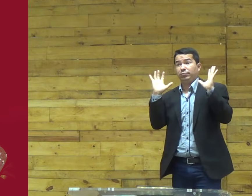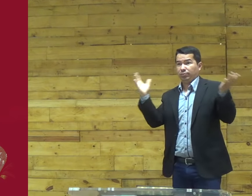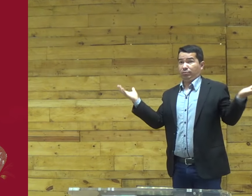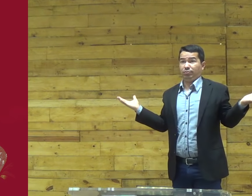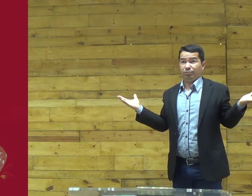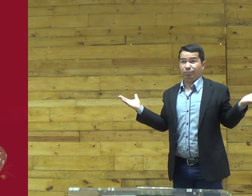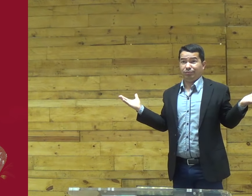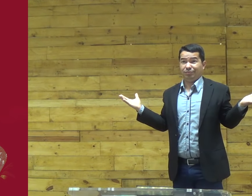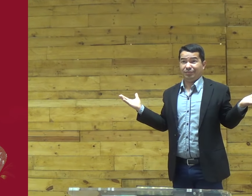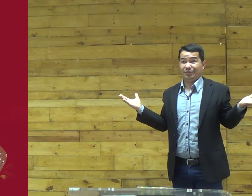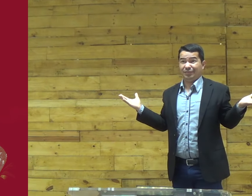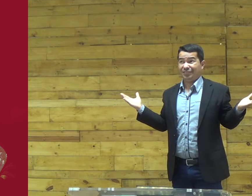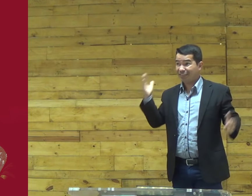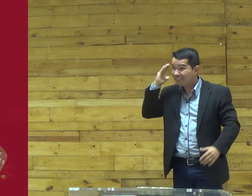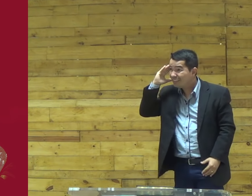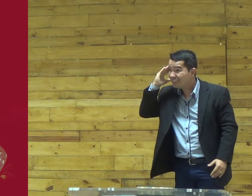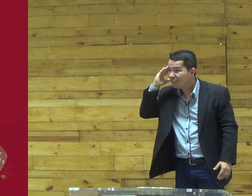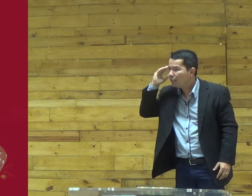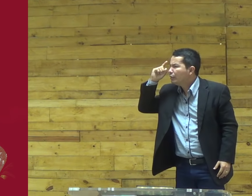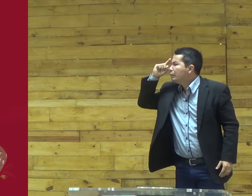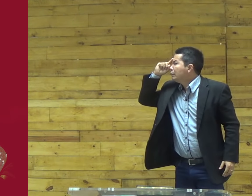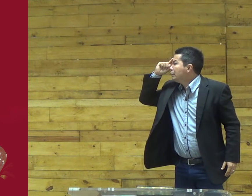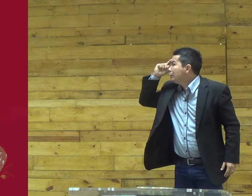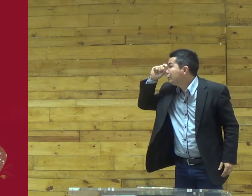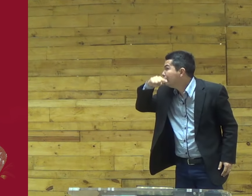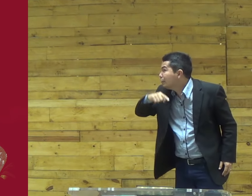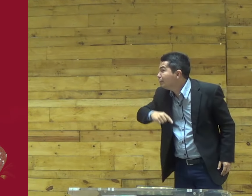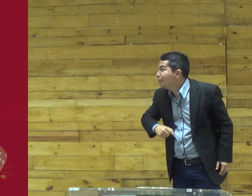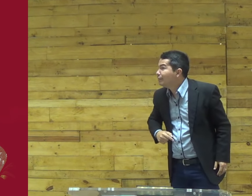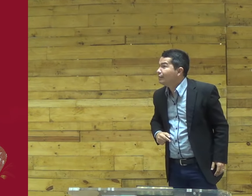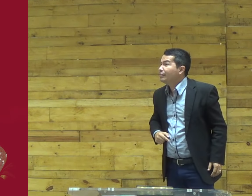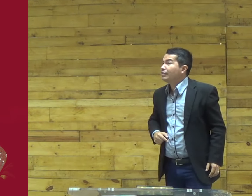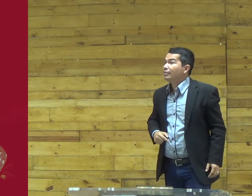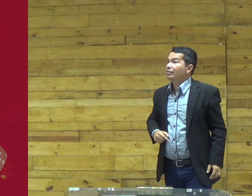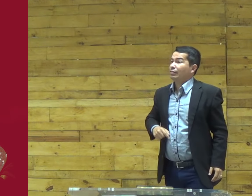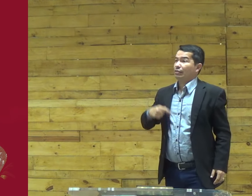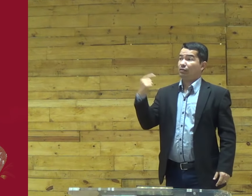abençoa, você amaldiçoa. Se não é uma coisa, é outra que é muito difícil.